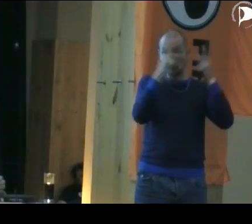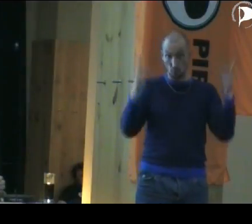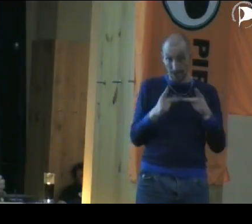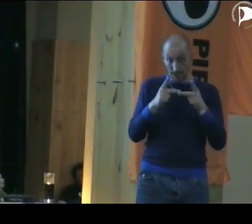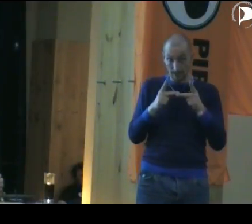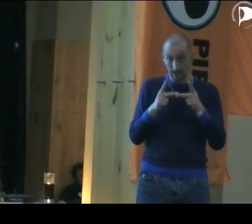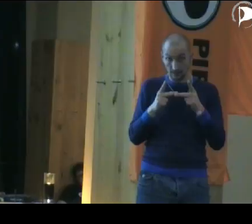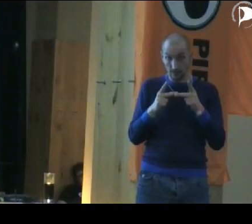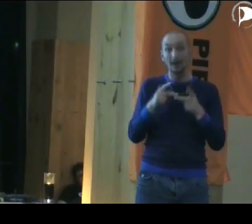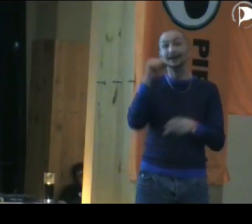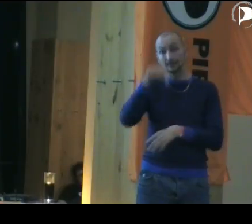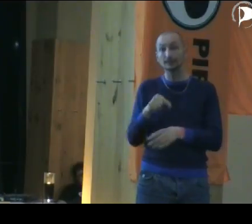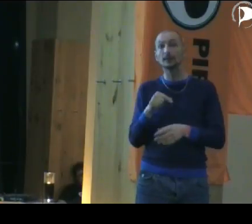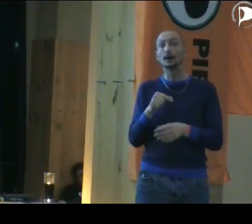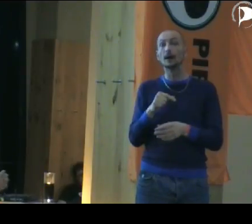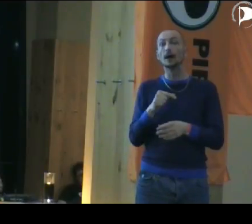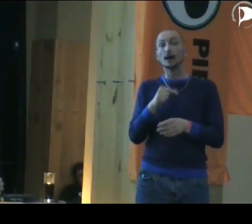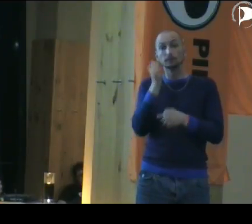so erarbeitet